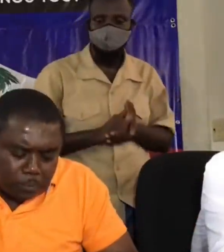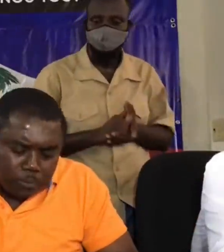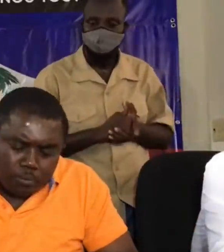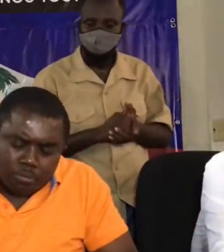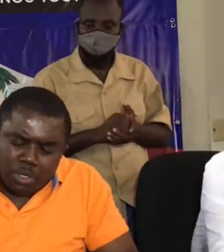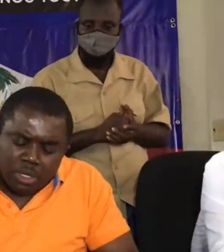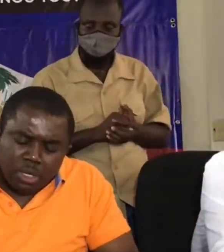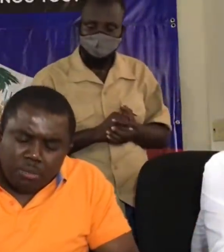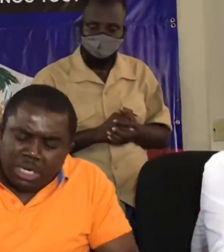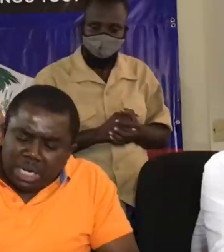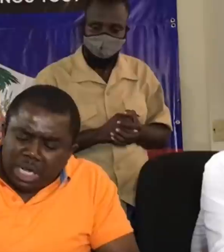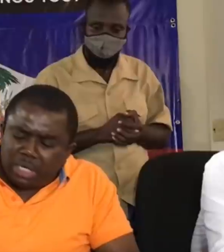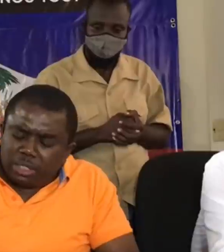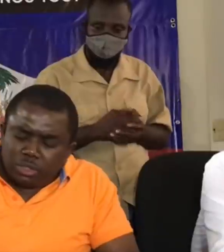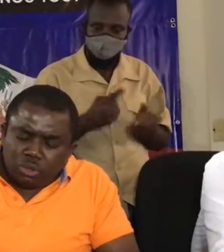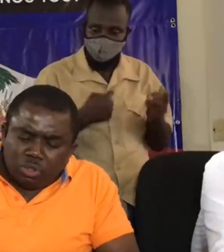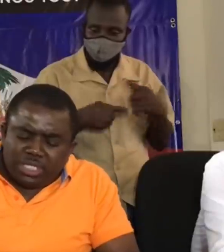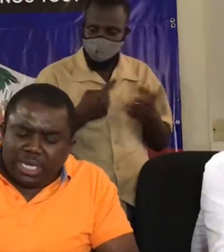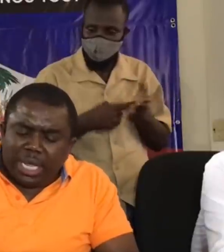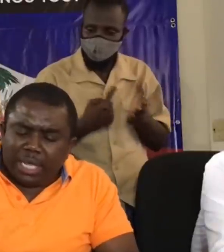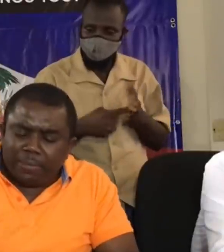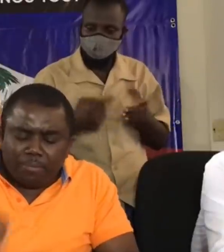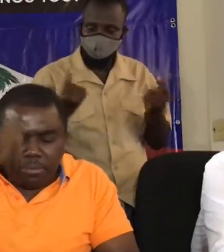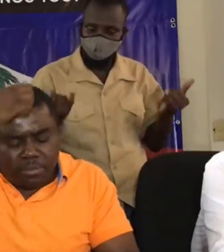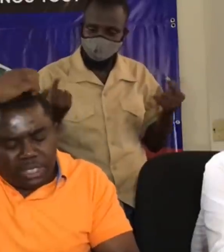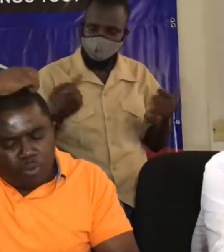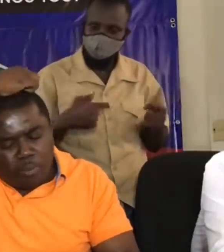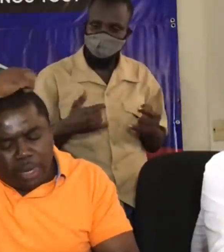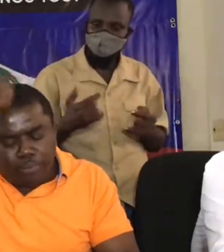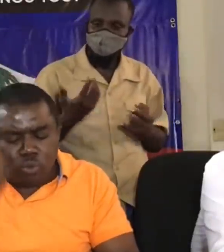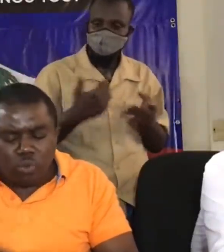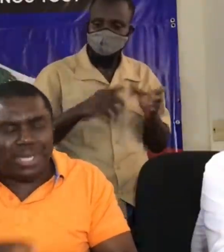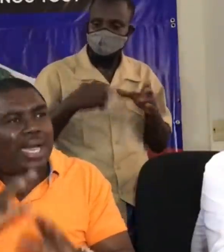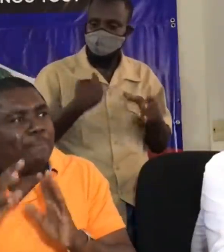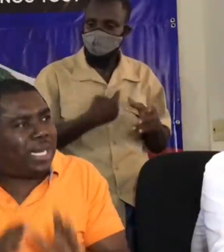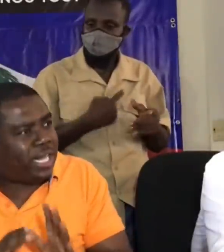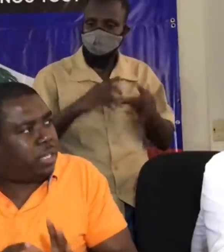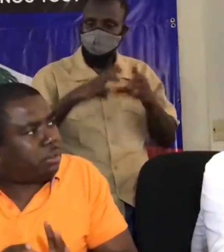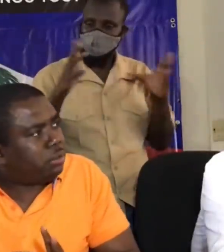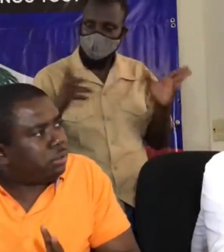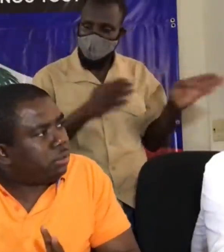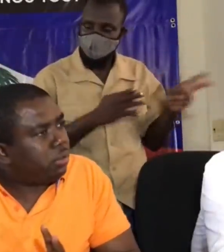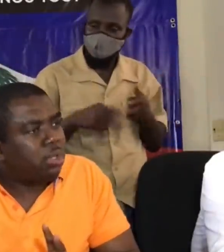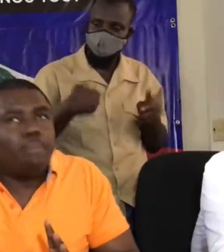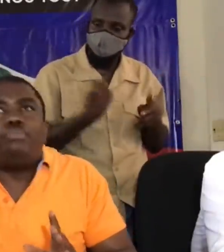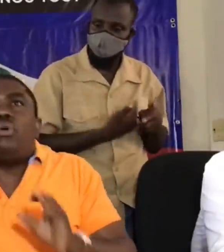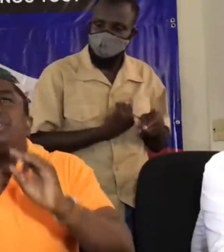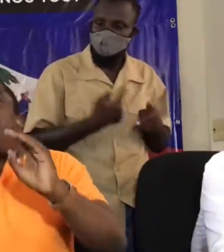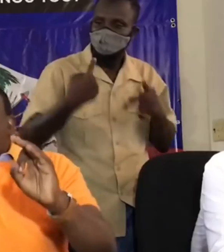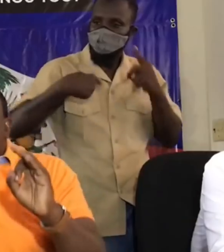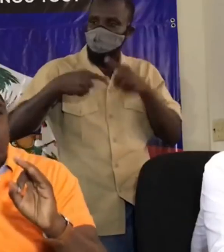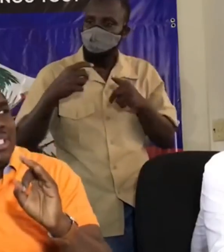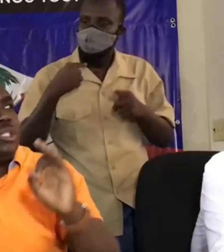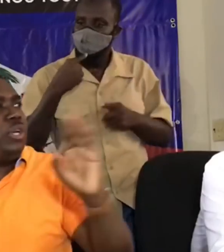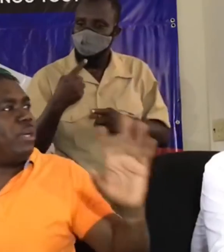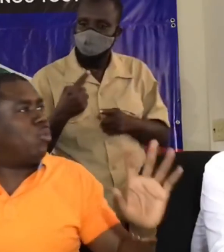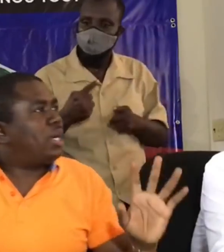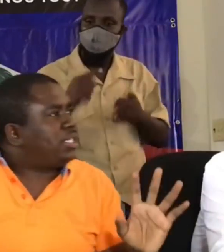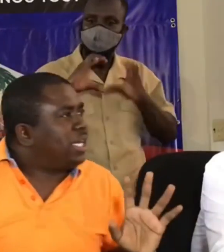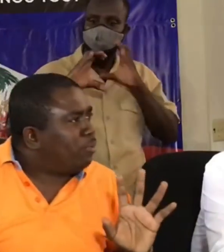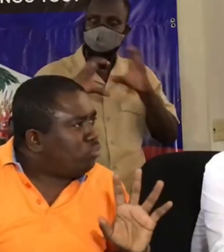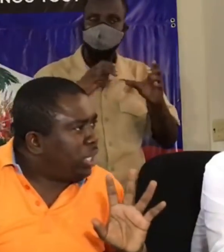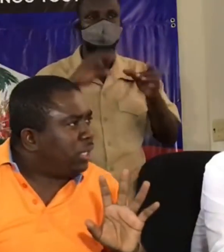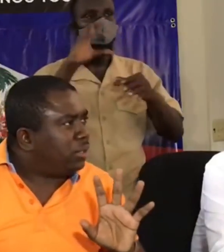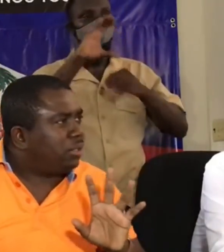là pour nous capable à grandir communauté. On garde comment mettre André Michel lui-même lui t'a fait des déclarations piment bouc sous président